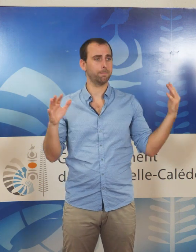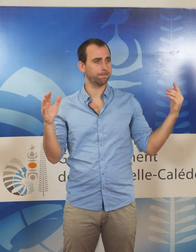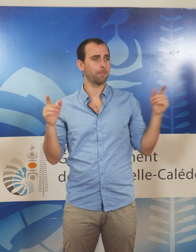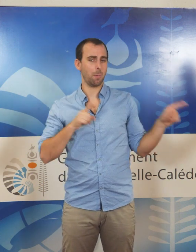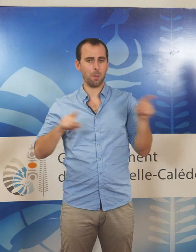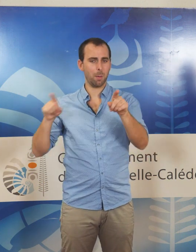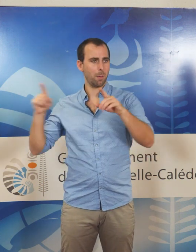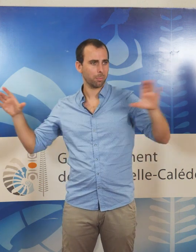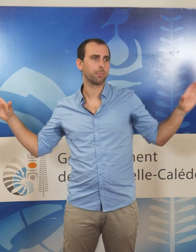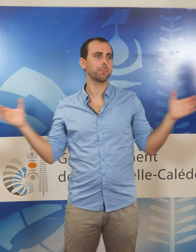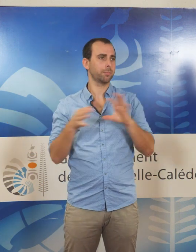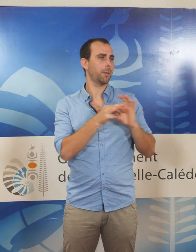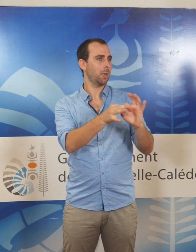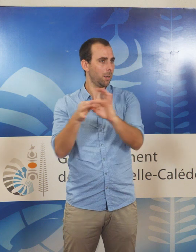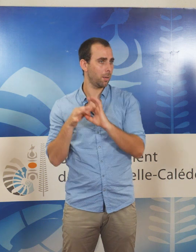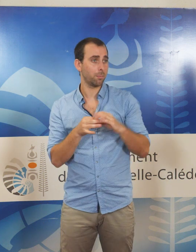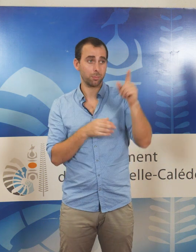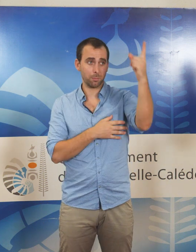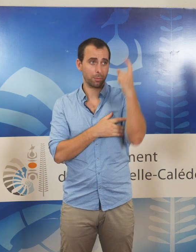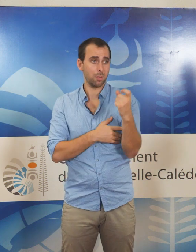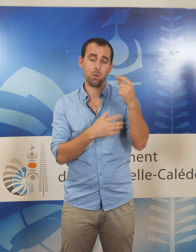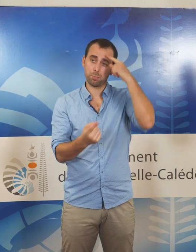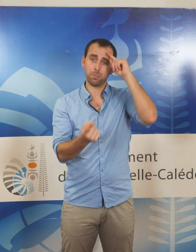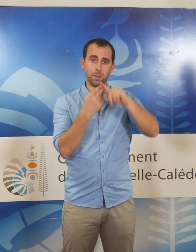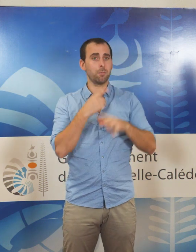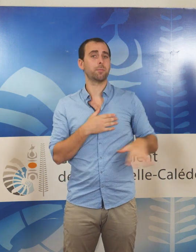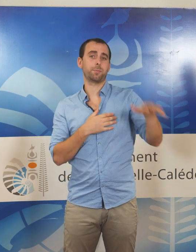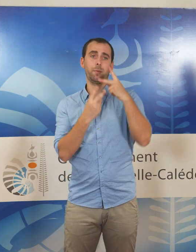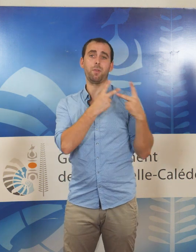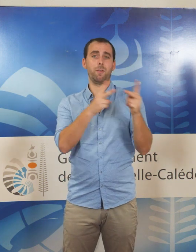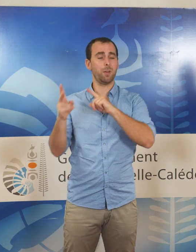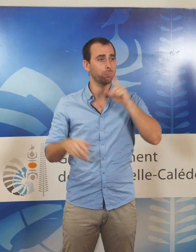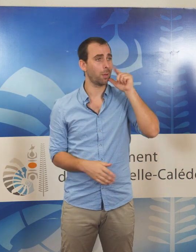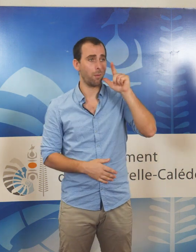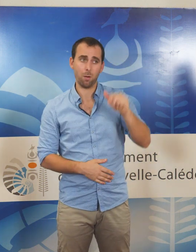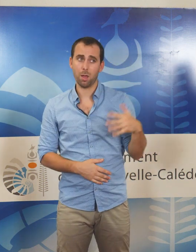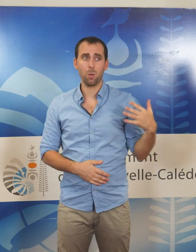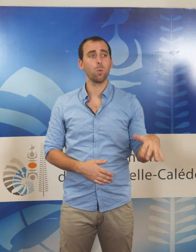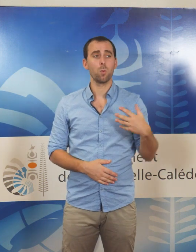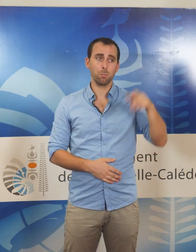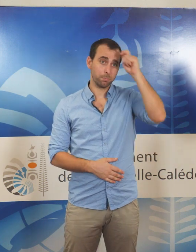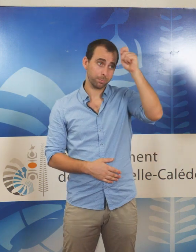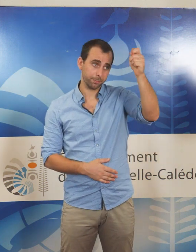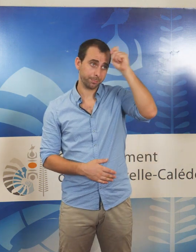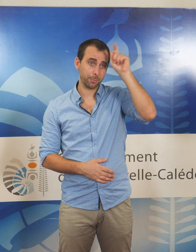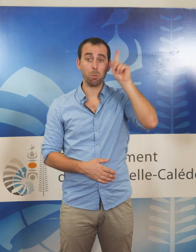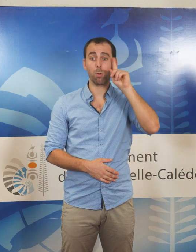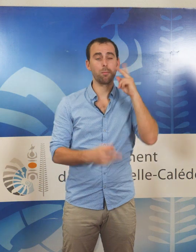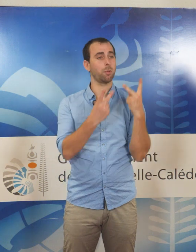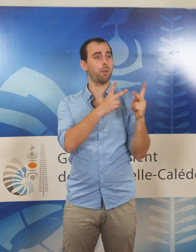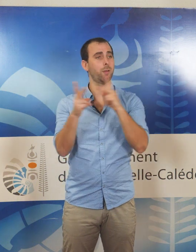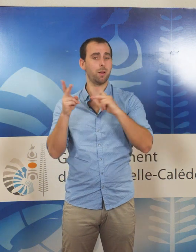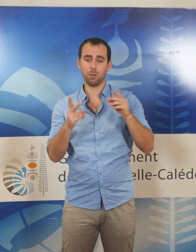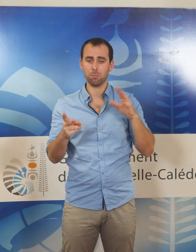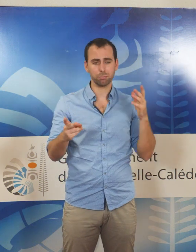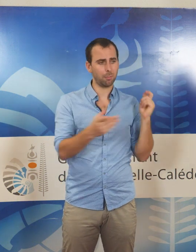me permet de saluer l'effort qui a été fait notamment par les communes, puisque c'est les communes qui alimentent, par exemple en